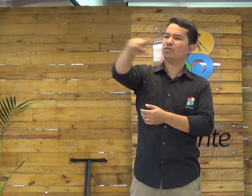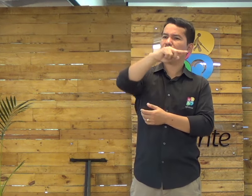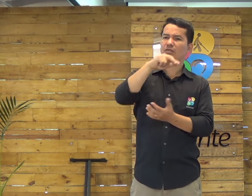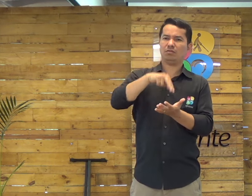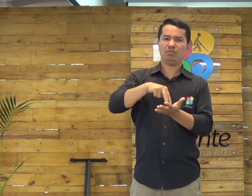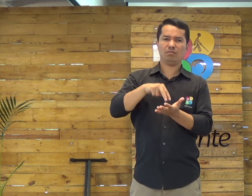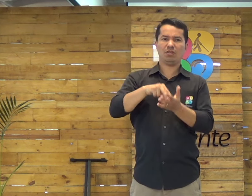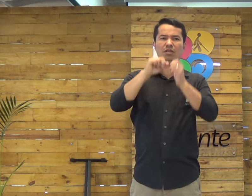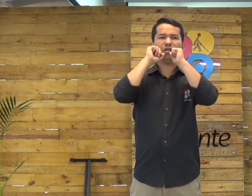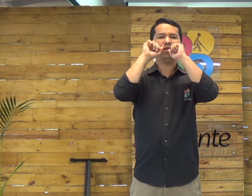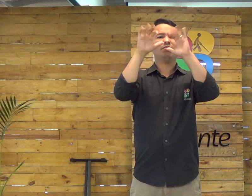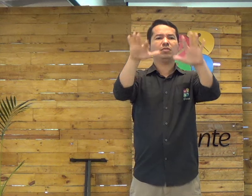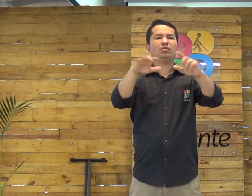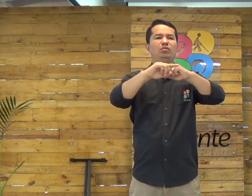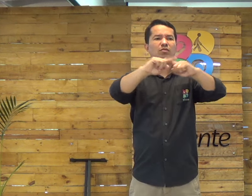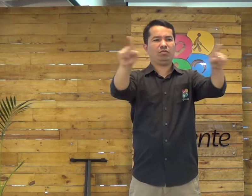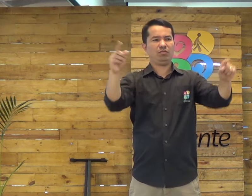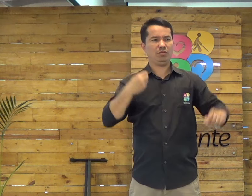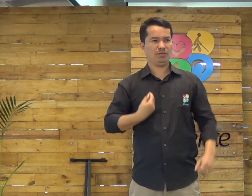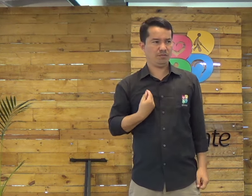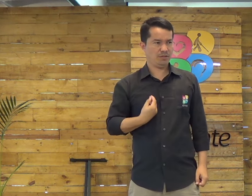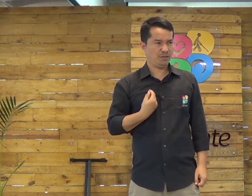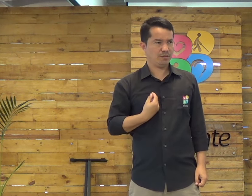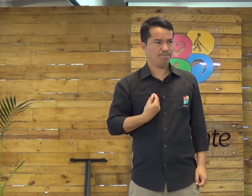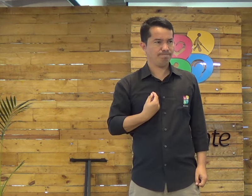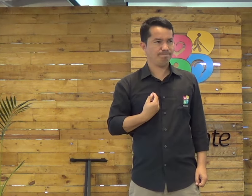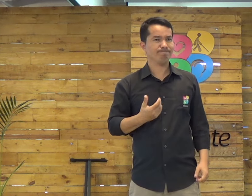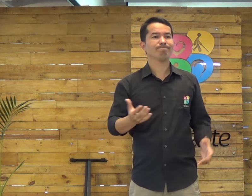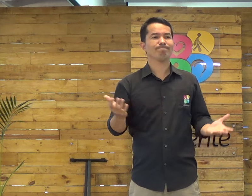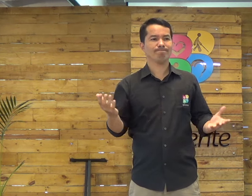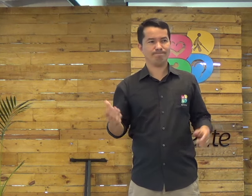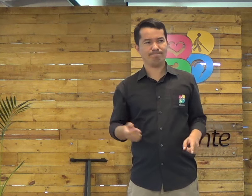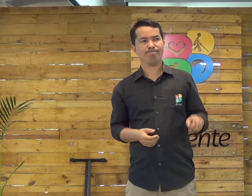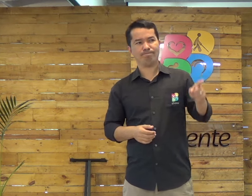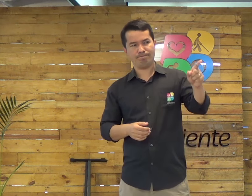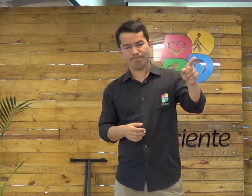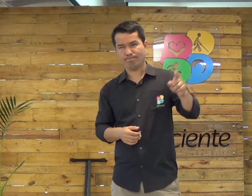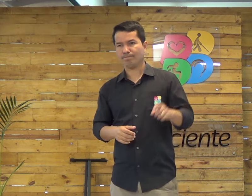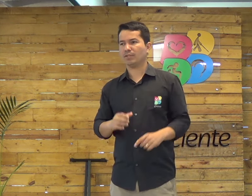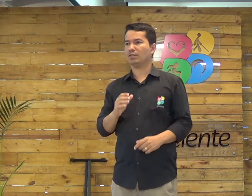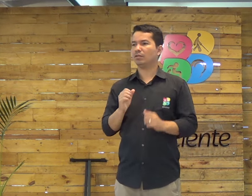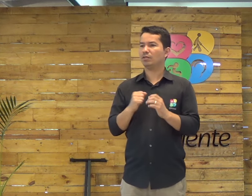Fique em pé porque Deus vai olhar para você ficar em pé e vai te abençoar.